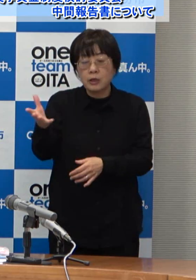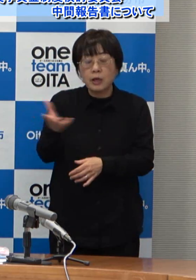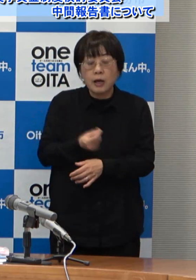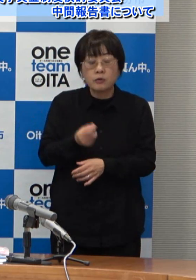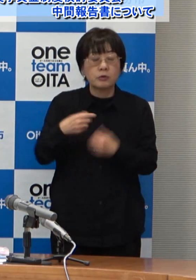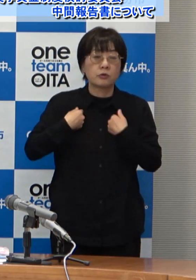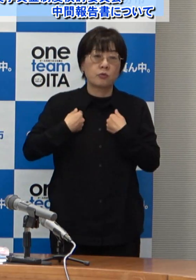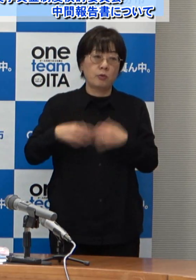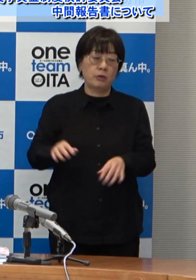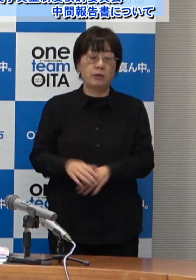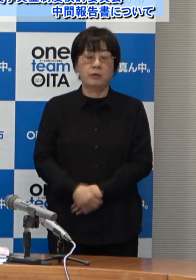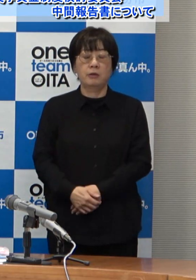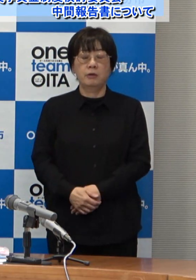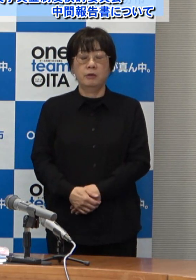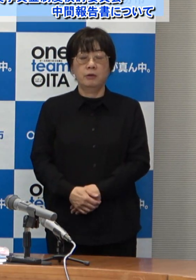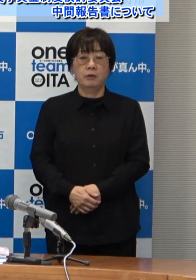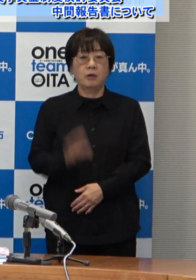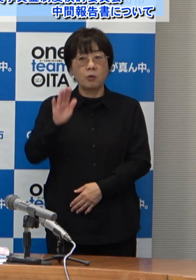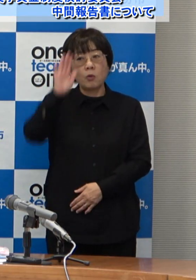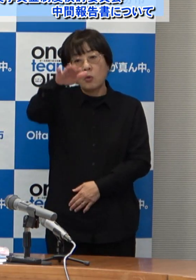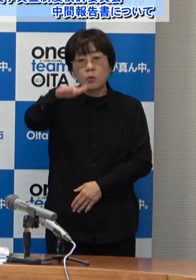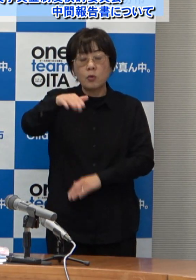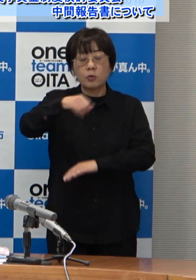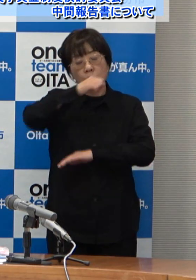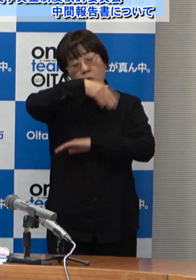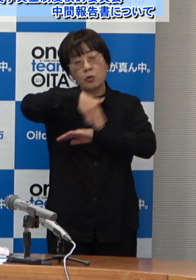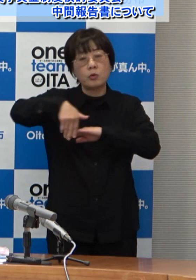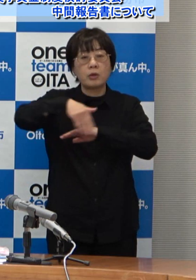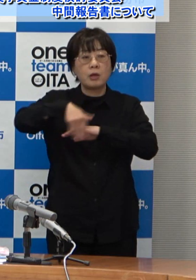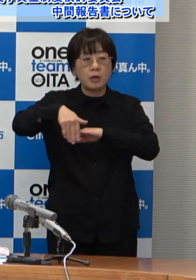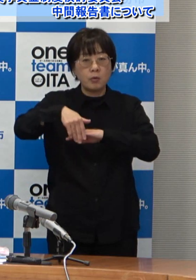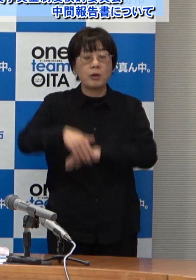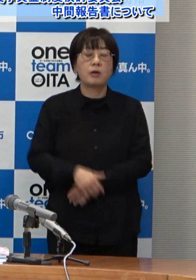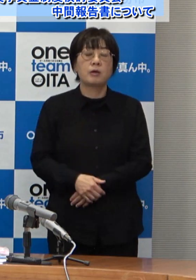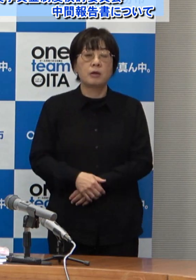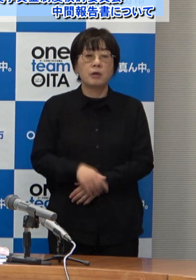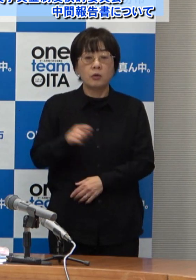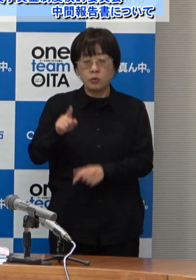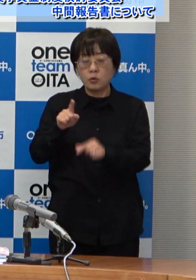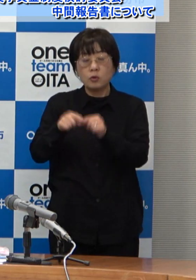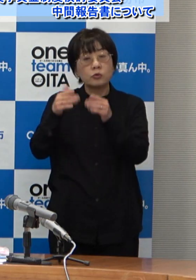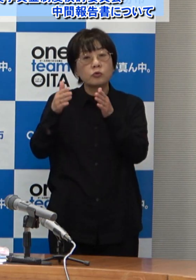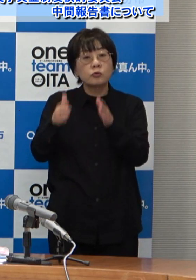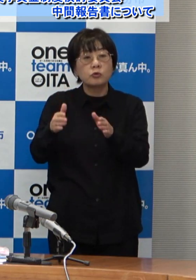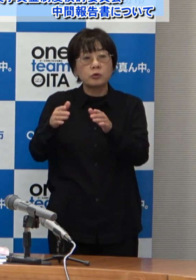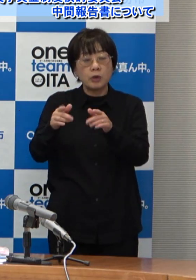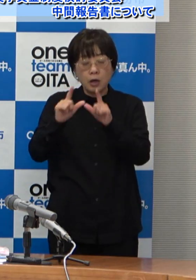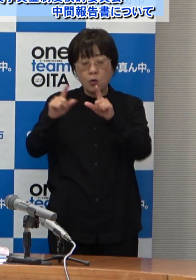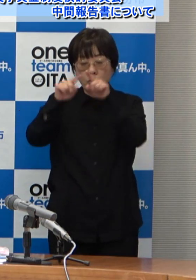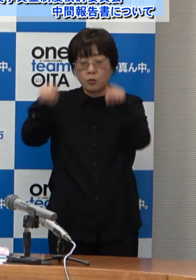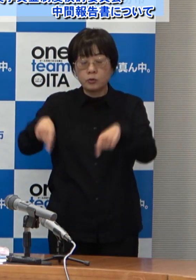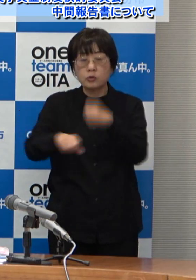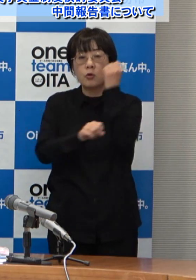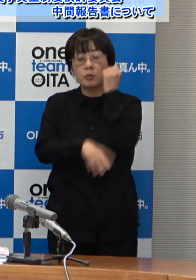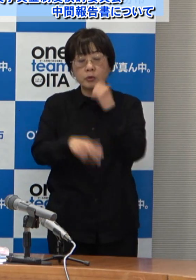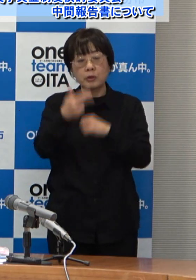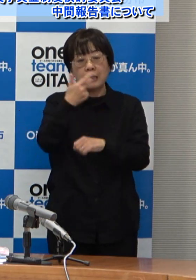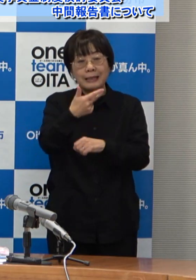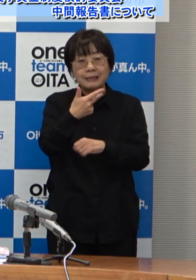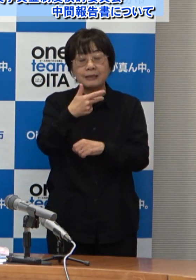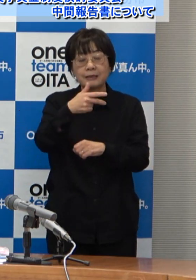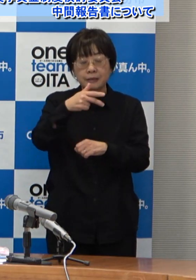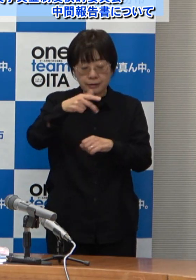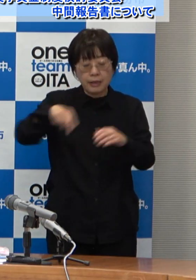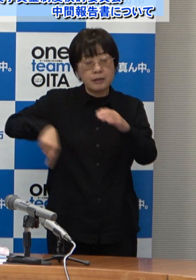ですえ今後のスケジュールとしましてはこの中間報告書を元に市としての方向性をまめた